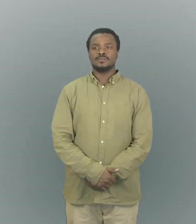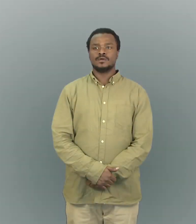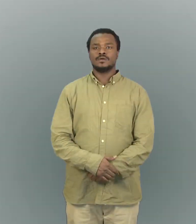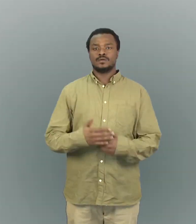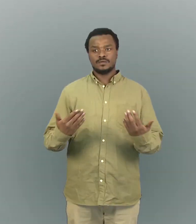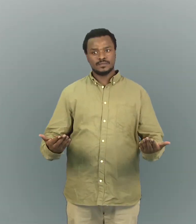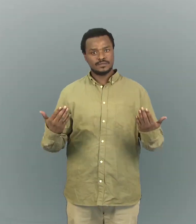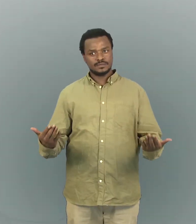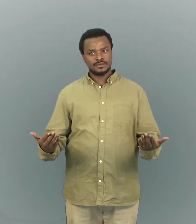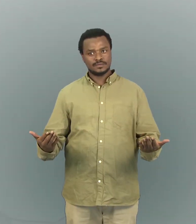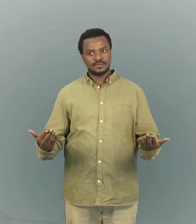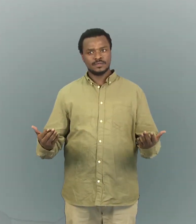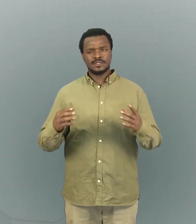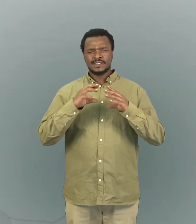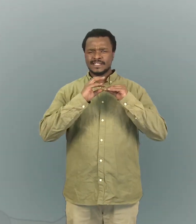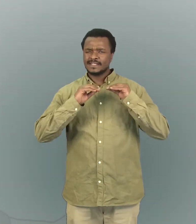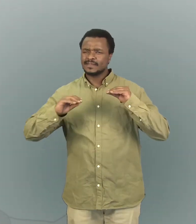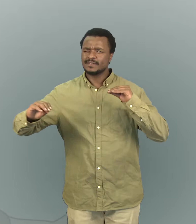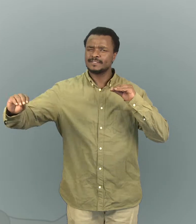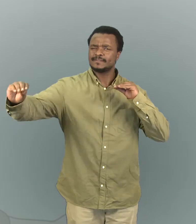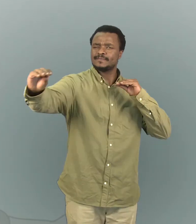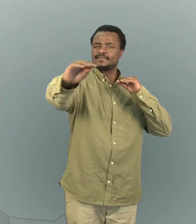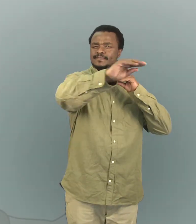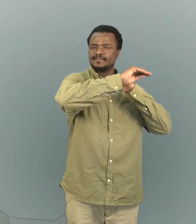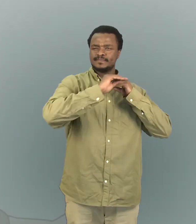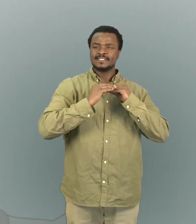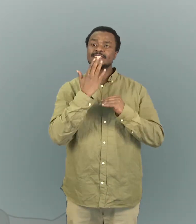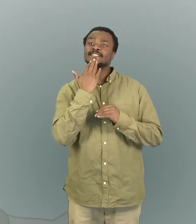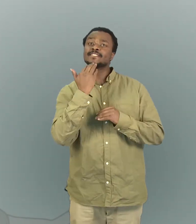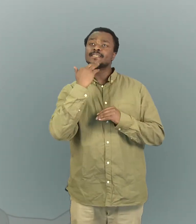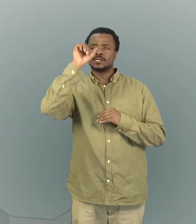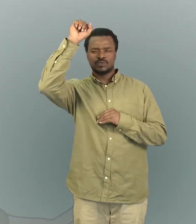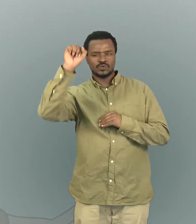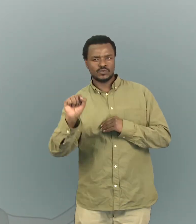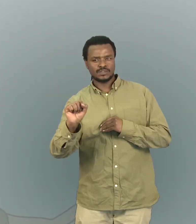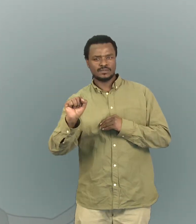à ce moment là jean baptiste paraît dans le désert de judée